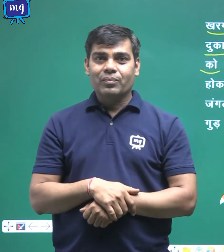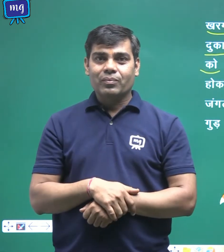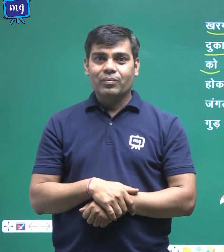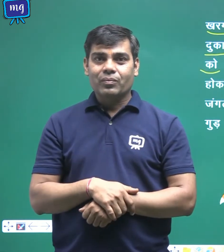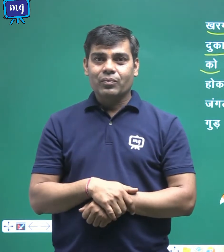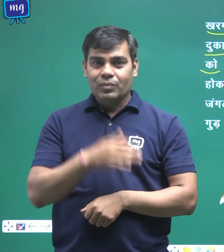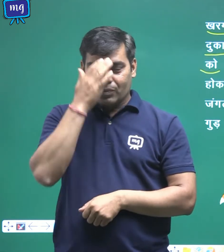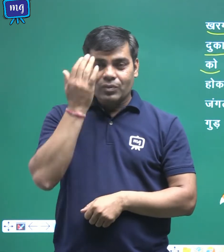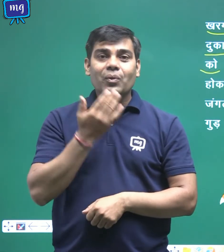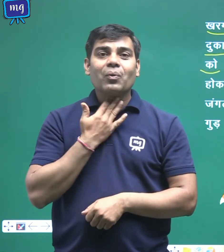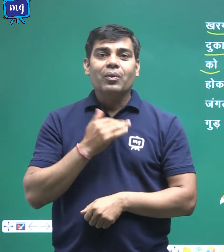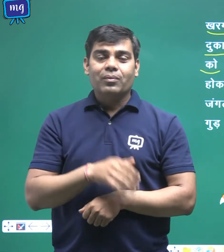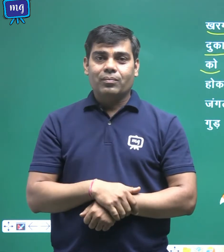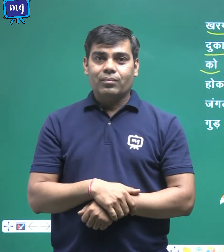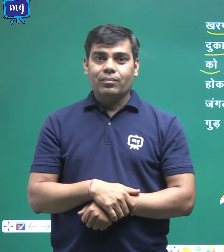गुड़